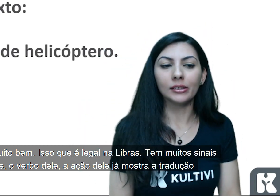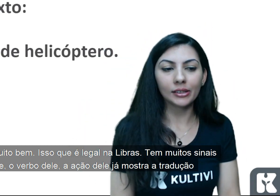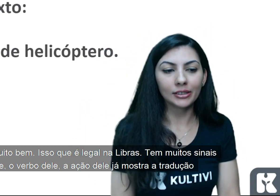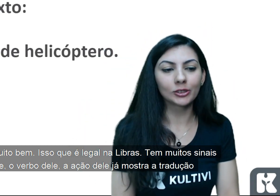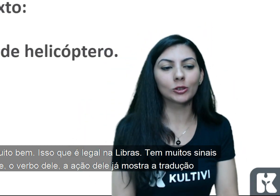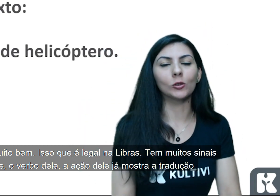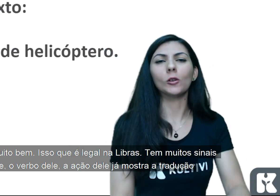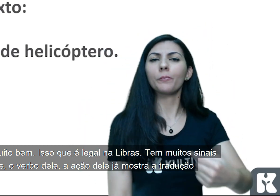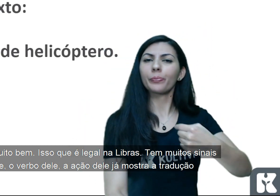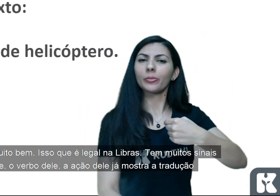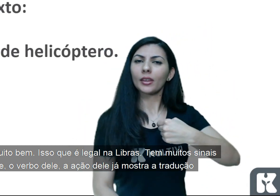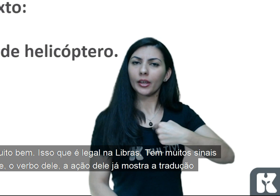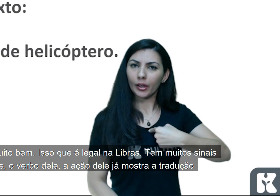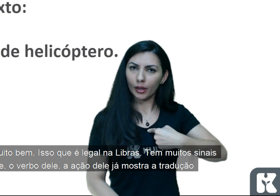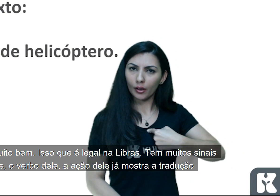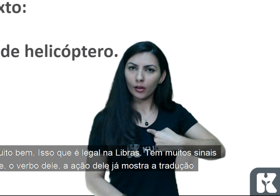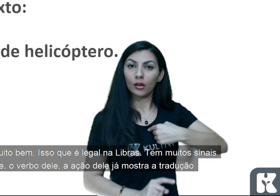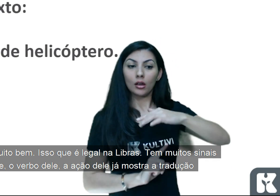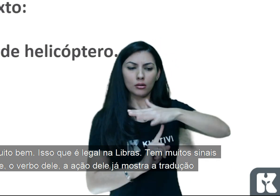Isso.